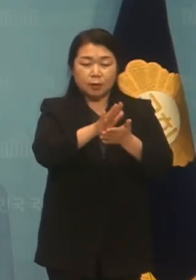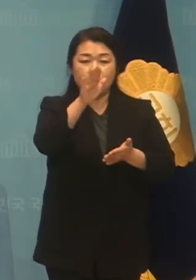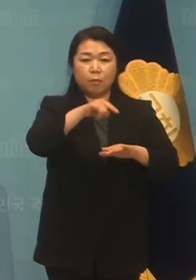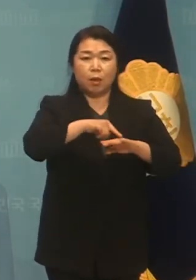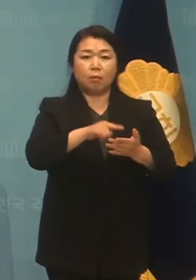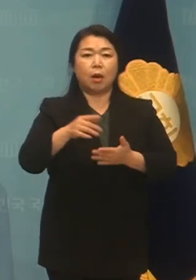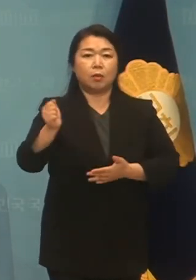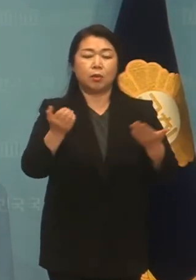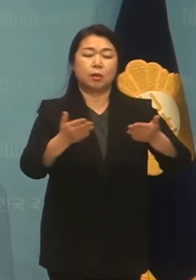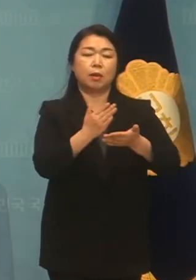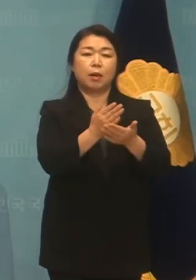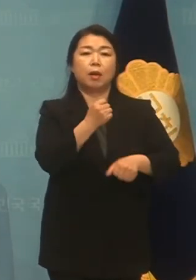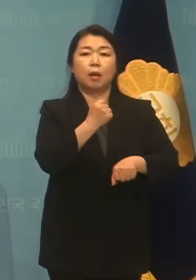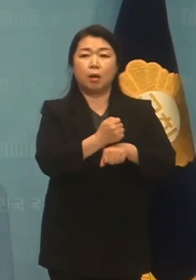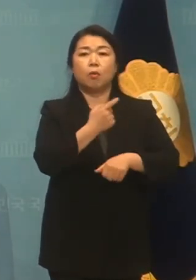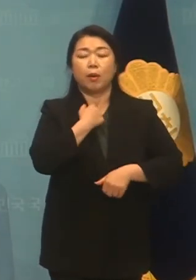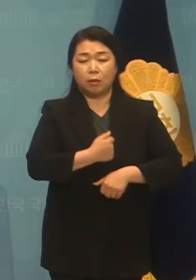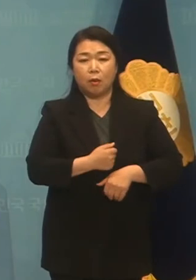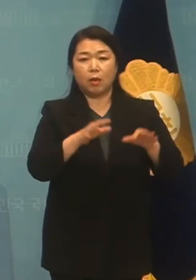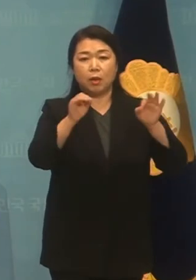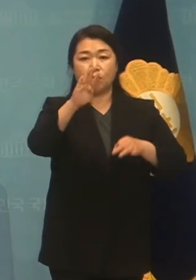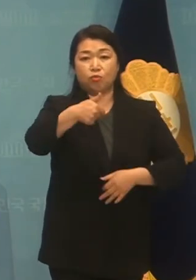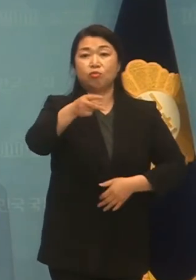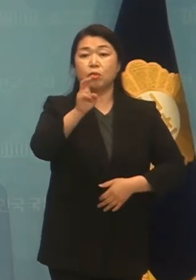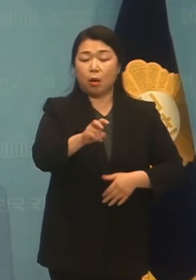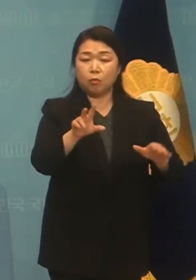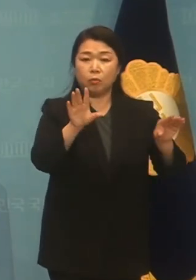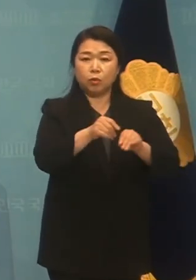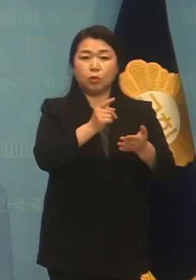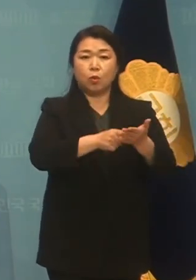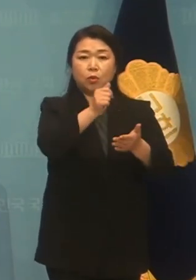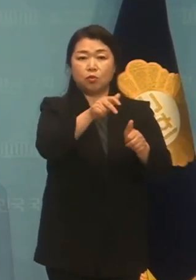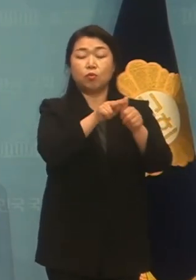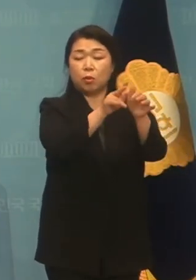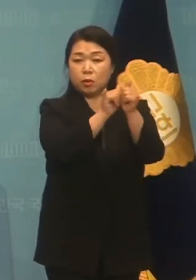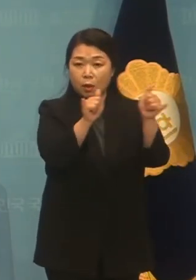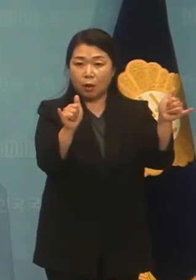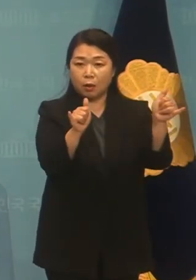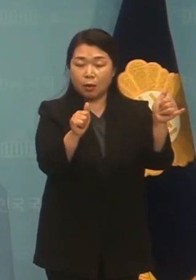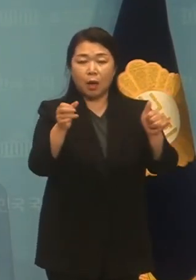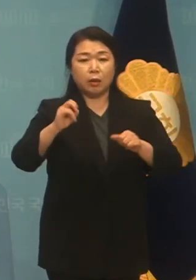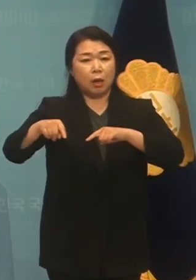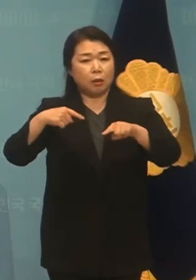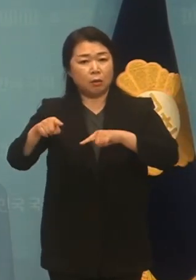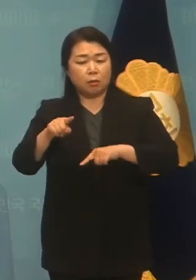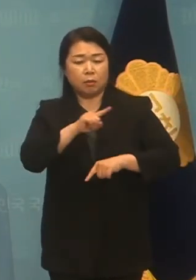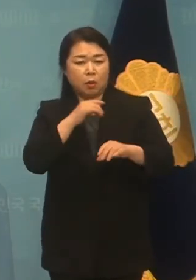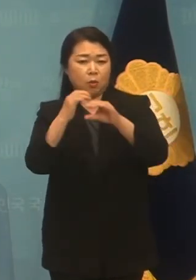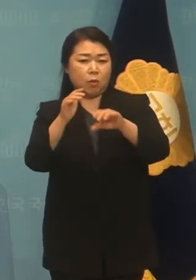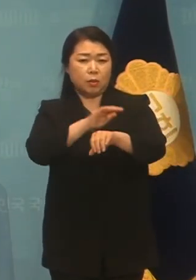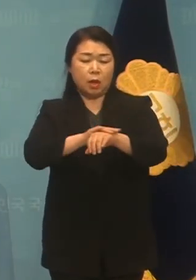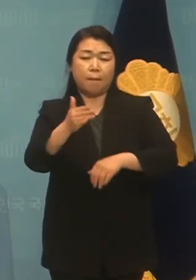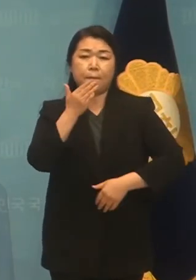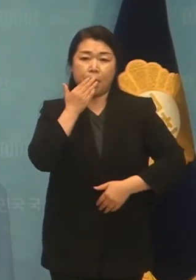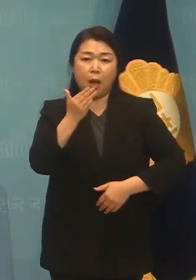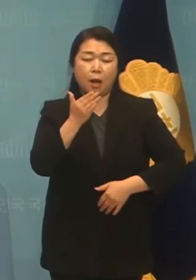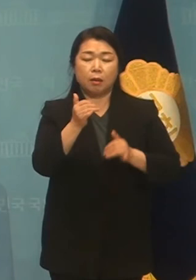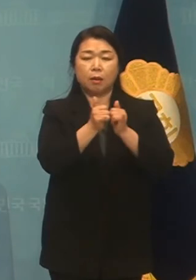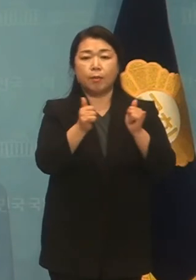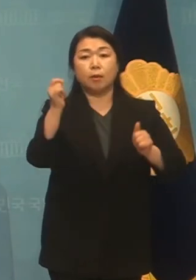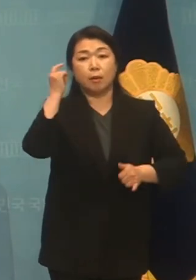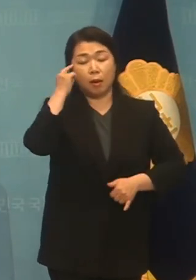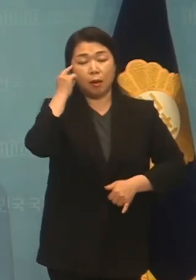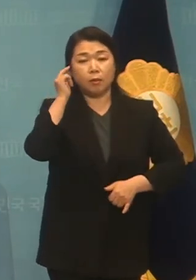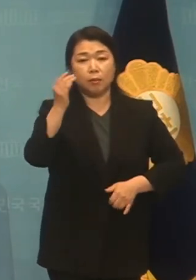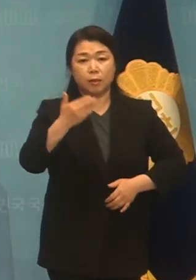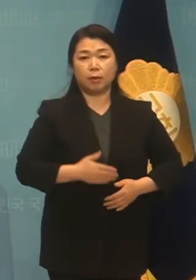일을 해왔던 가장 적임자인 김부겸 총리 후보자. 야당도 가장 소통을 잘할 수 있는 사람이라고